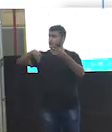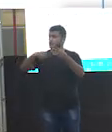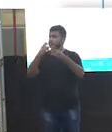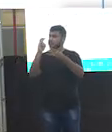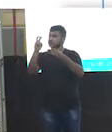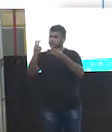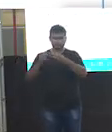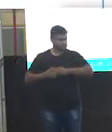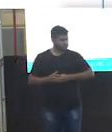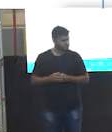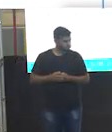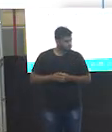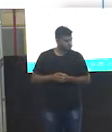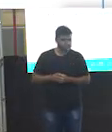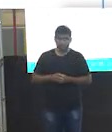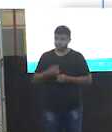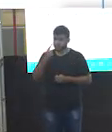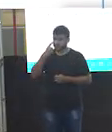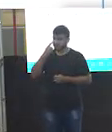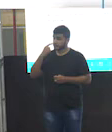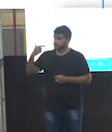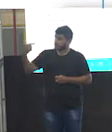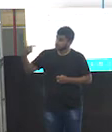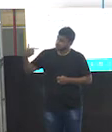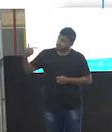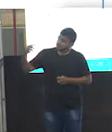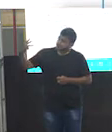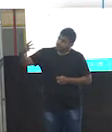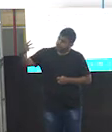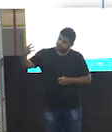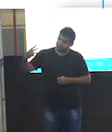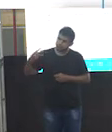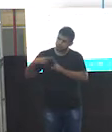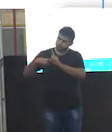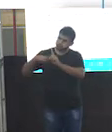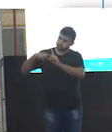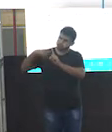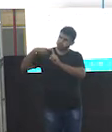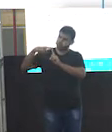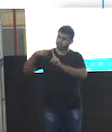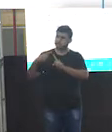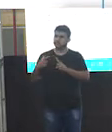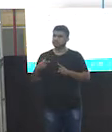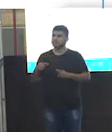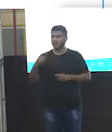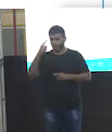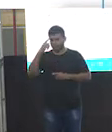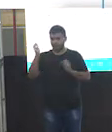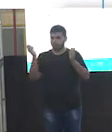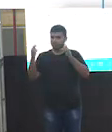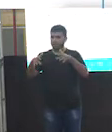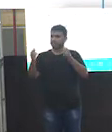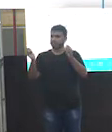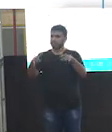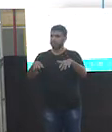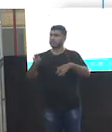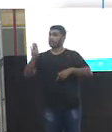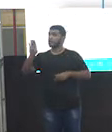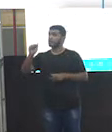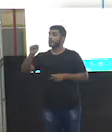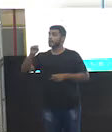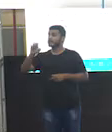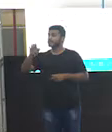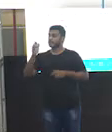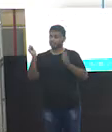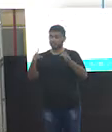7,5. Quer dizer que quando eu passo da segunda, aumenta. Então o que é que a segunda indústria está colocando aí dentro? Está colocando uma